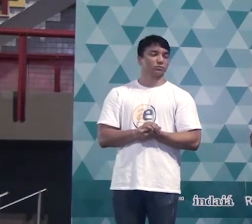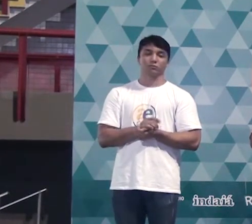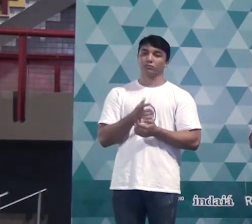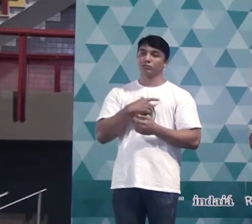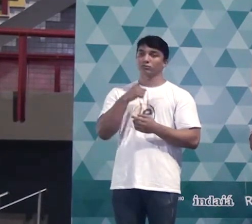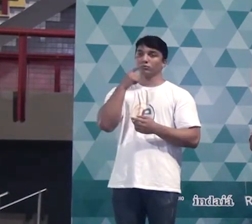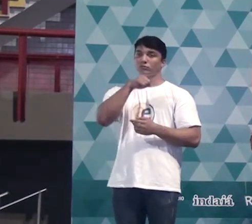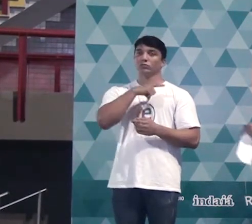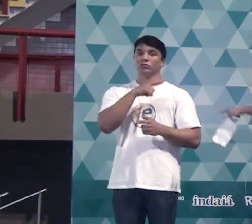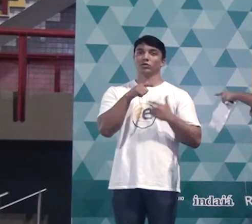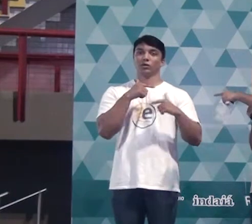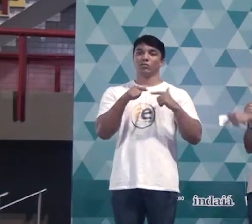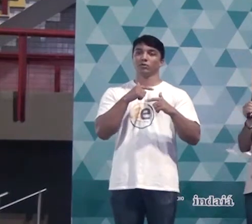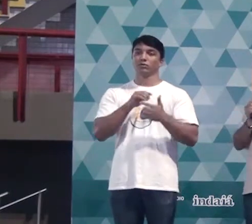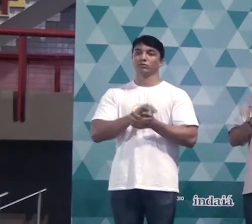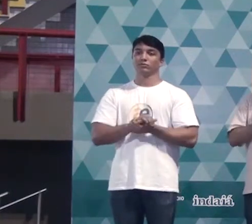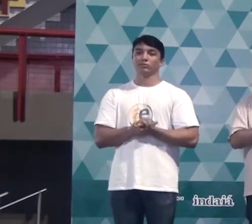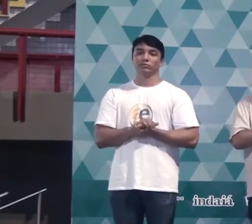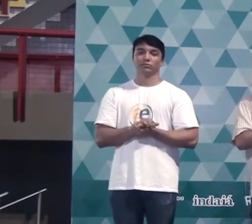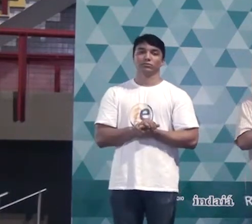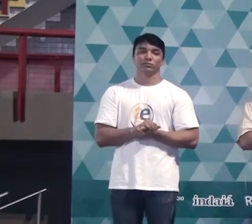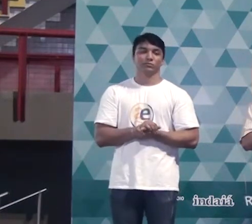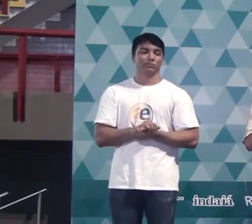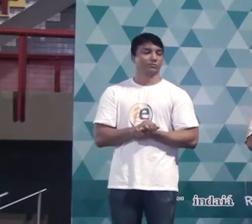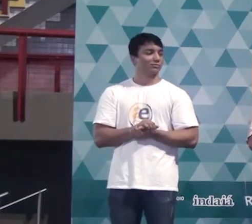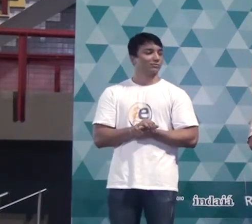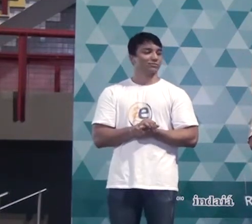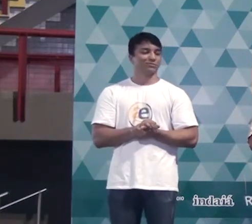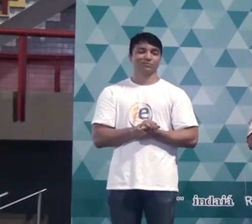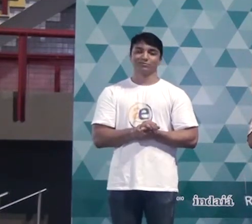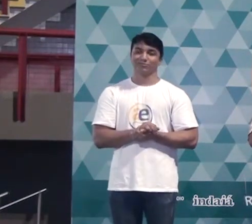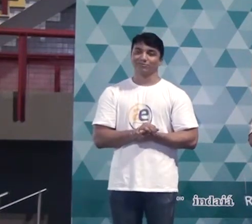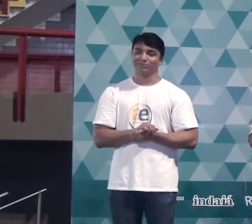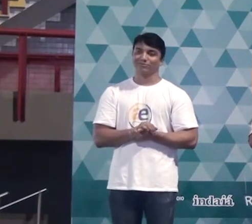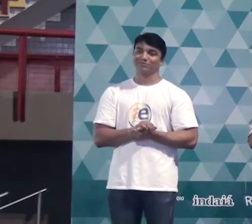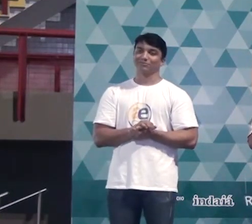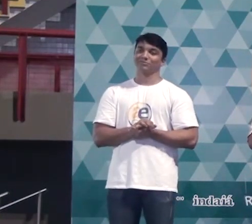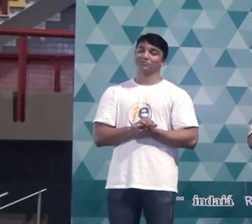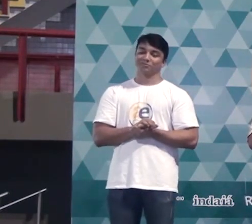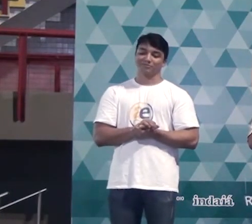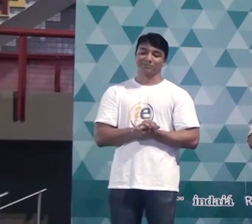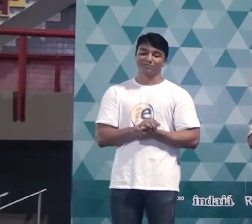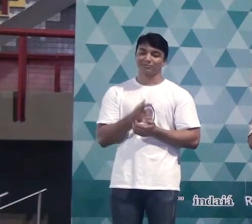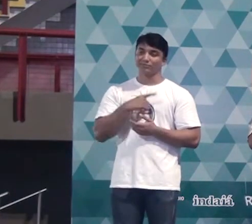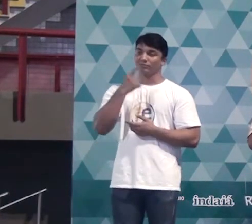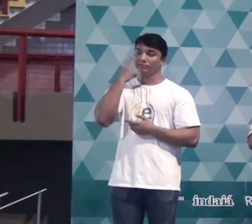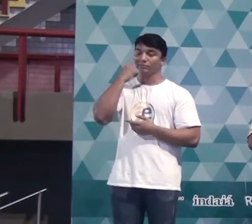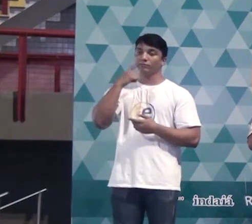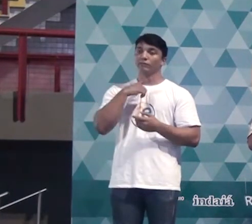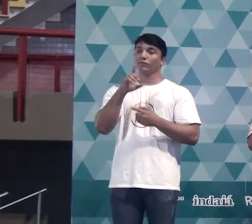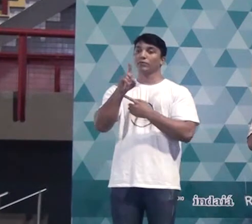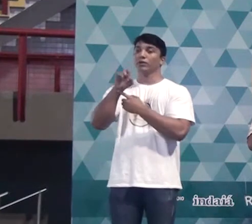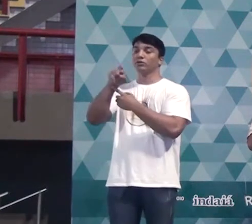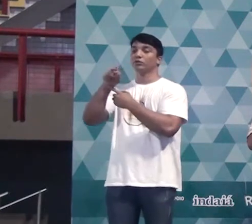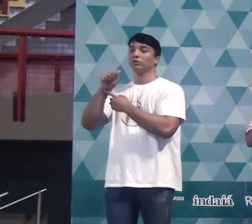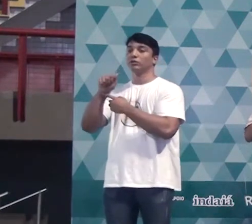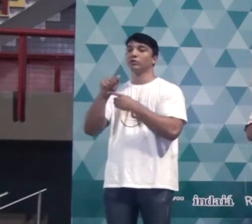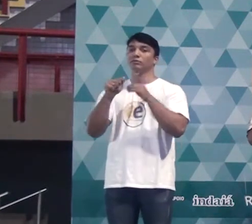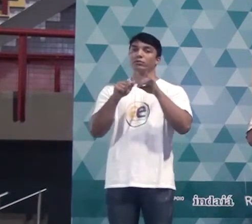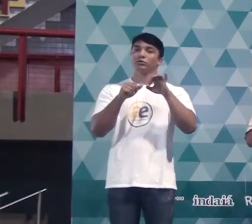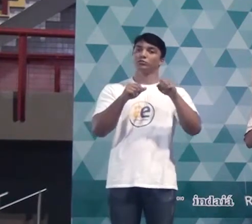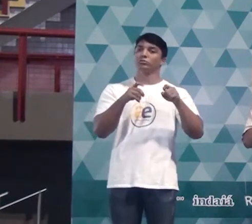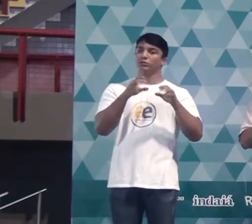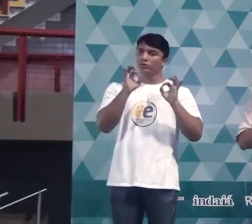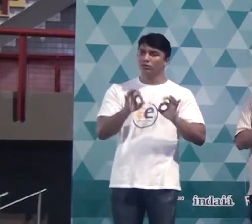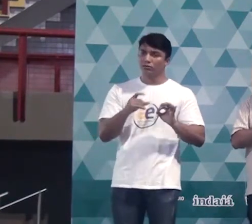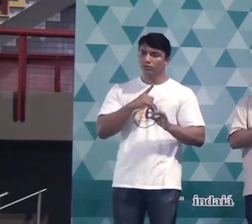Admiramos o seu trabalho. Parabéns, cara. Me deixa e deixe-me estão corretos? Claro,